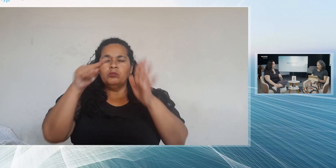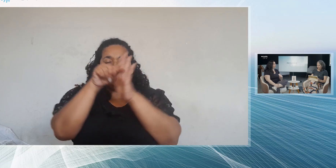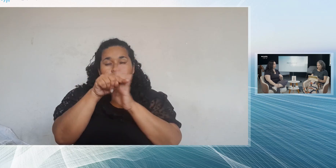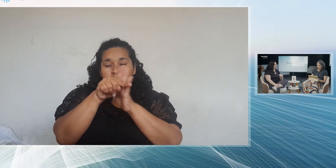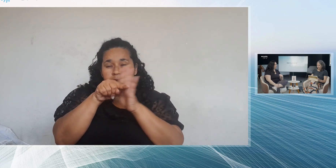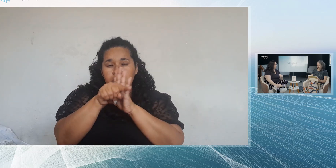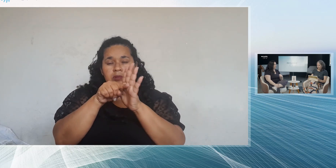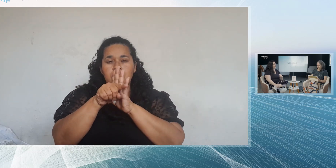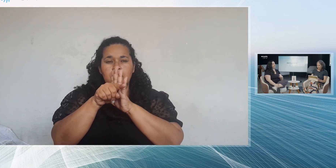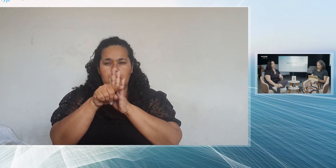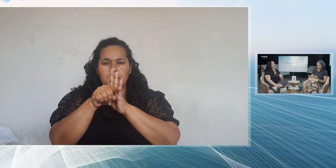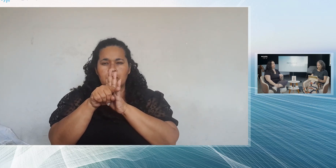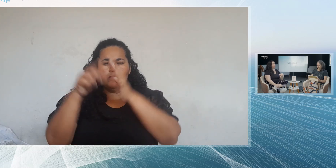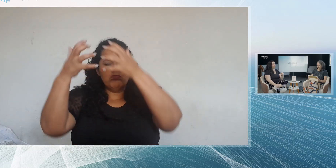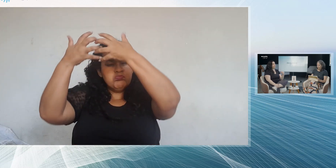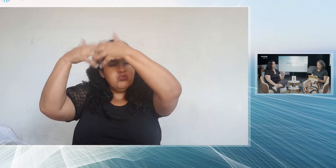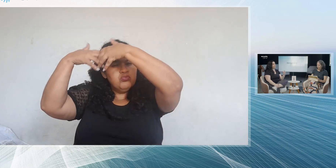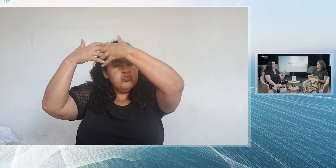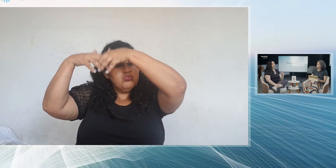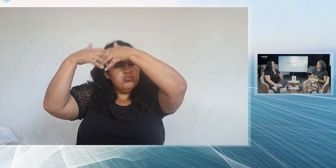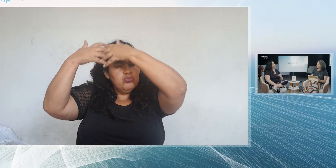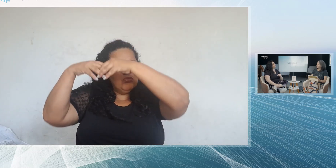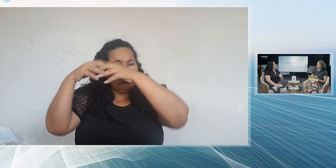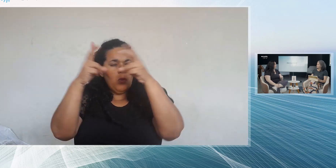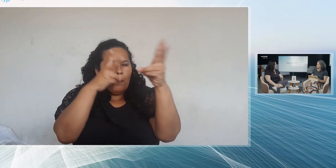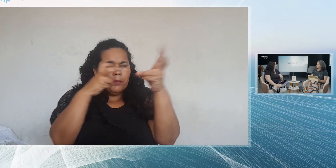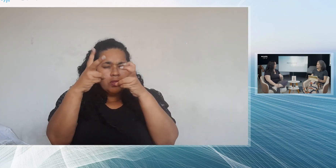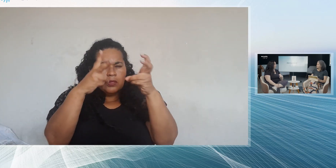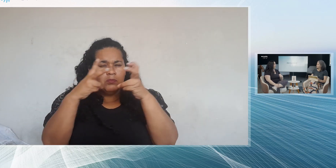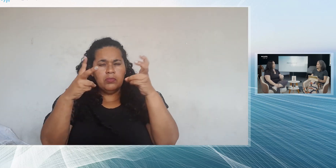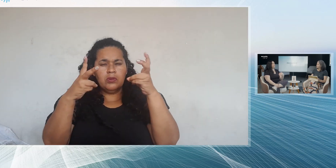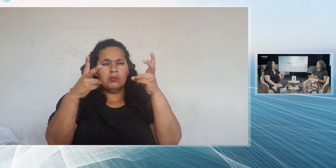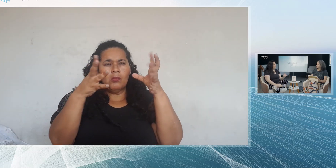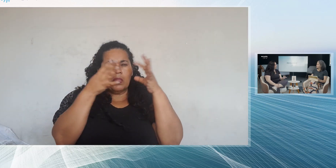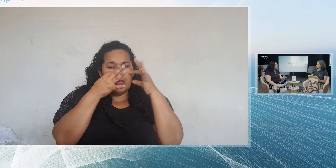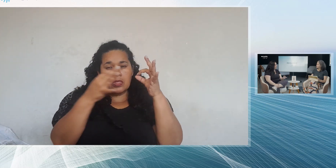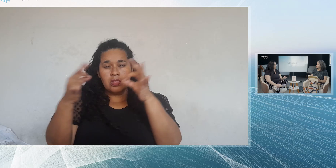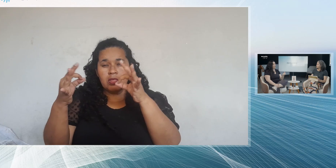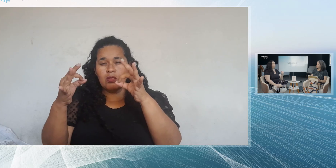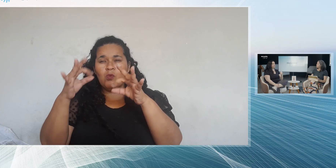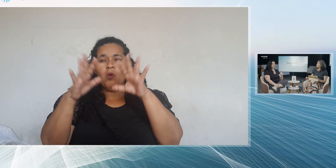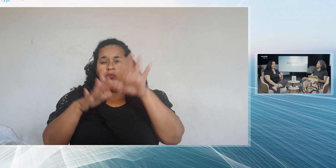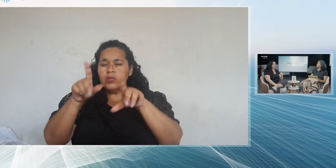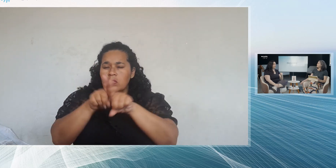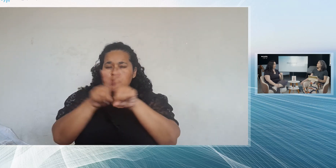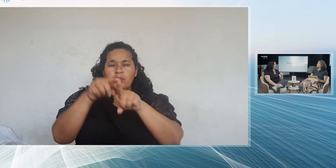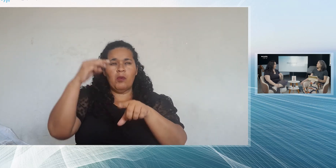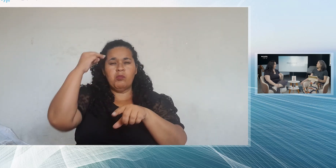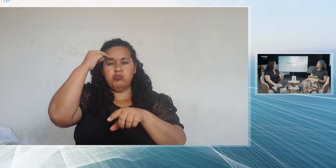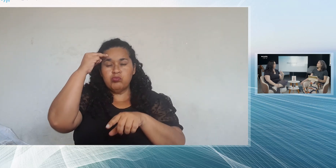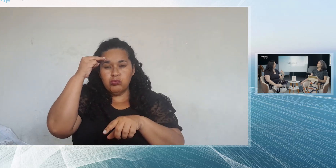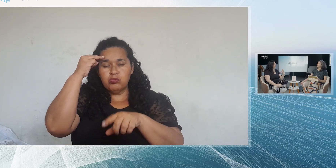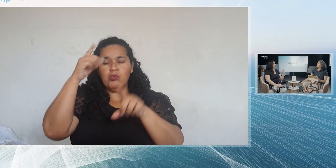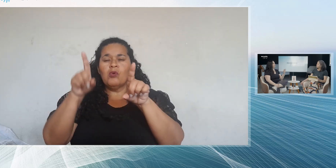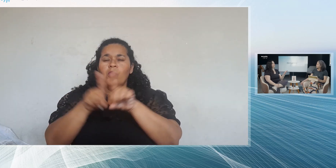funções cognitivas, né? Então, nós vamos perceber atenção, memória, funções executivas,